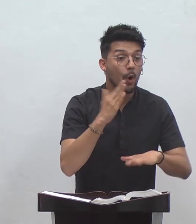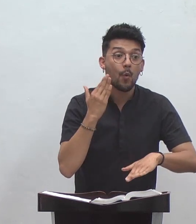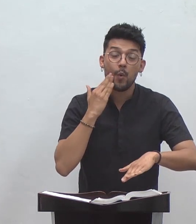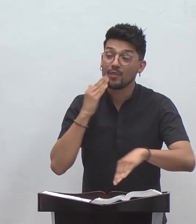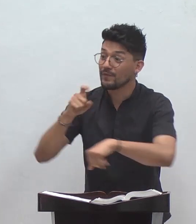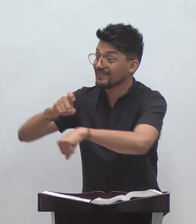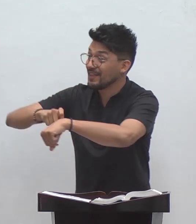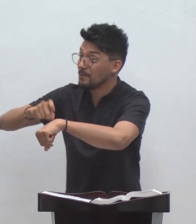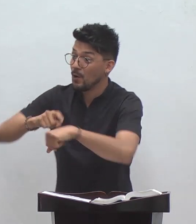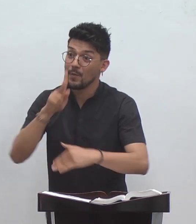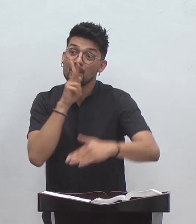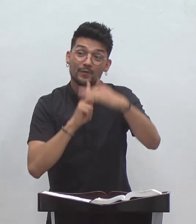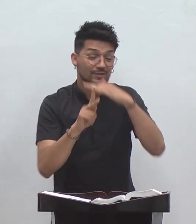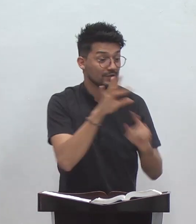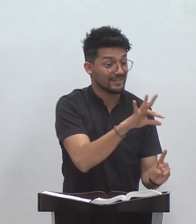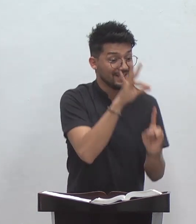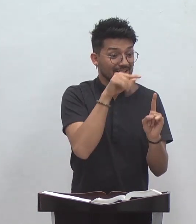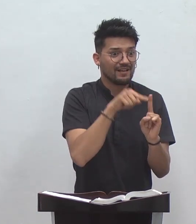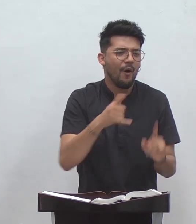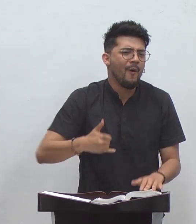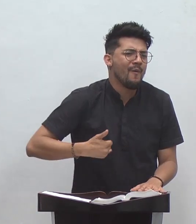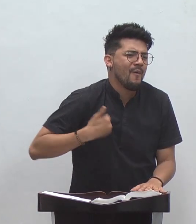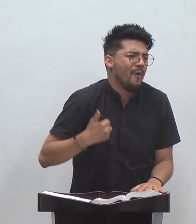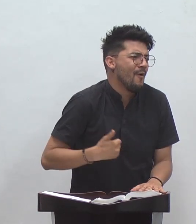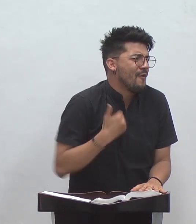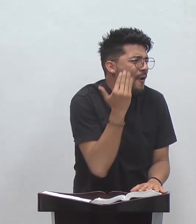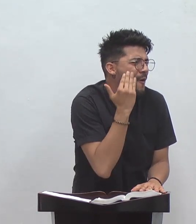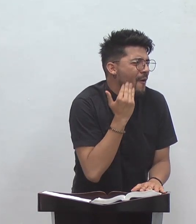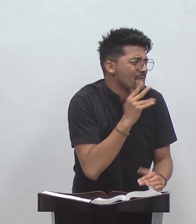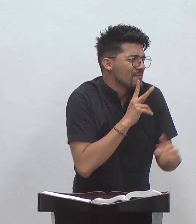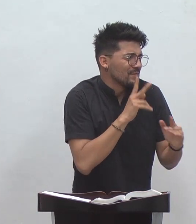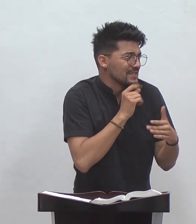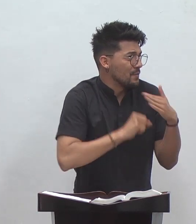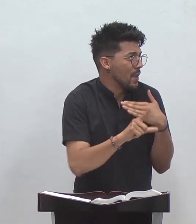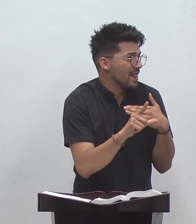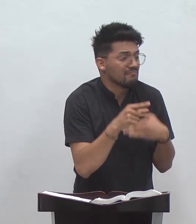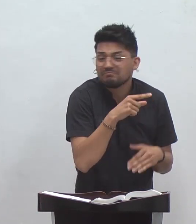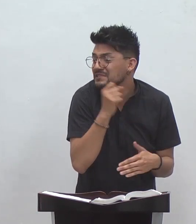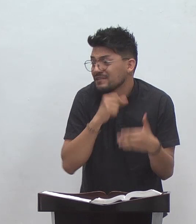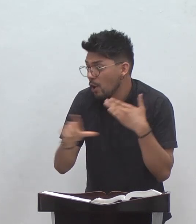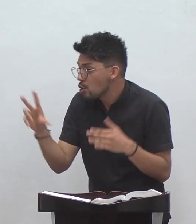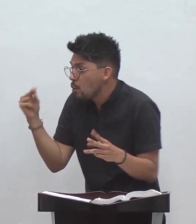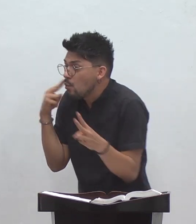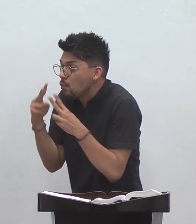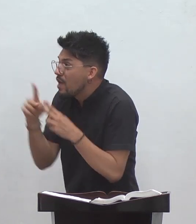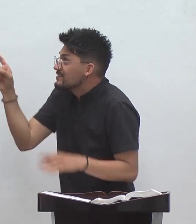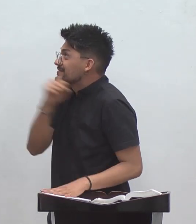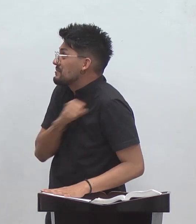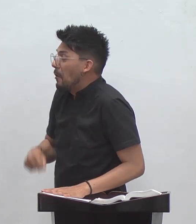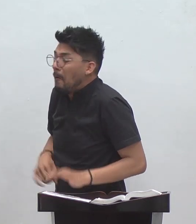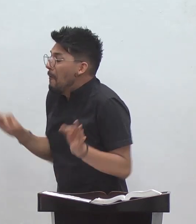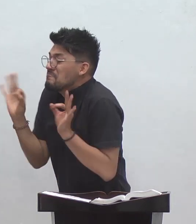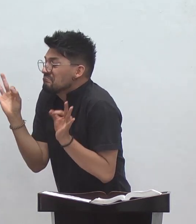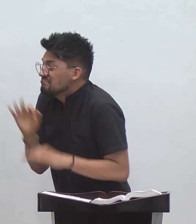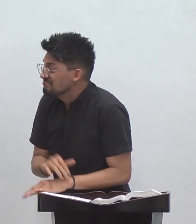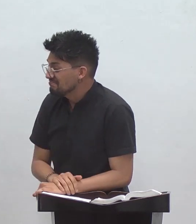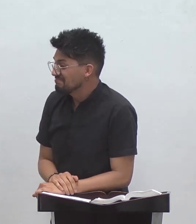de Dios y transmitir ese mensaje al pueblo. Pero Samuel era muy joven. Samuel no conocía al